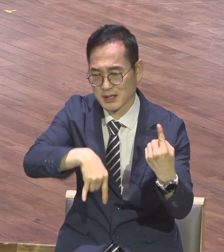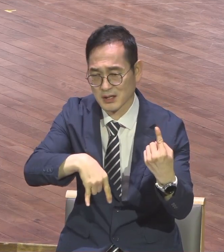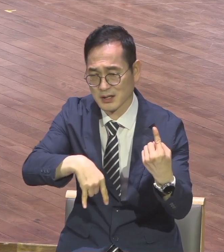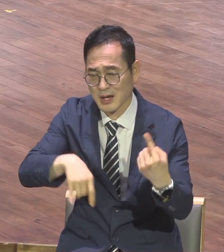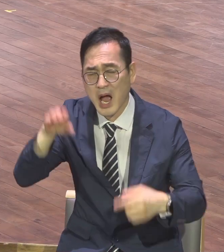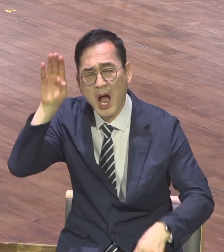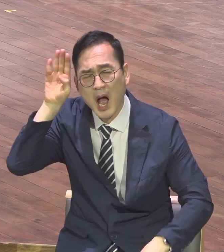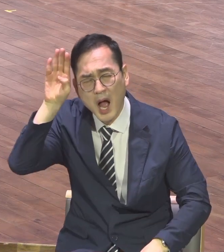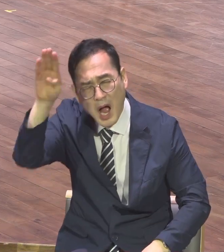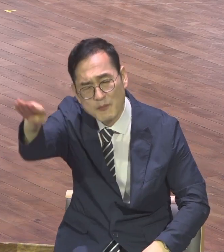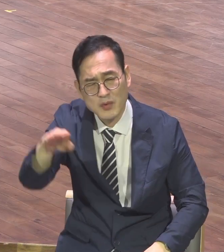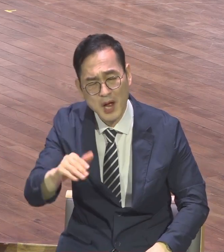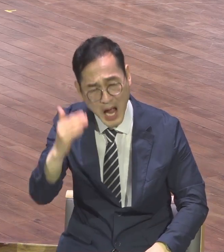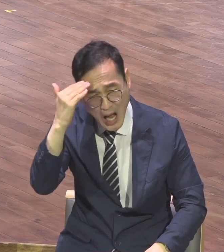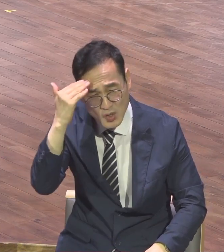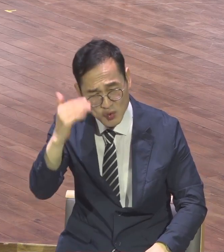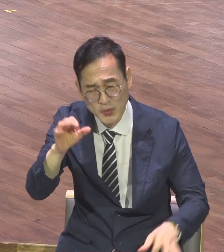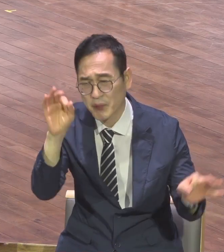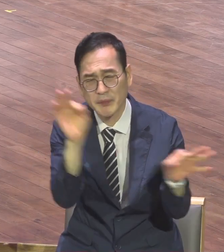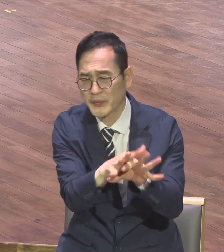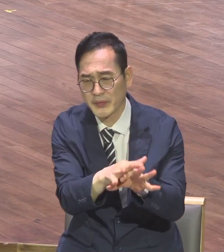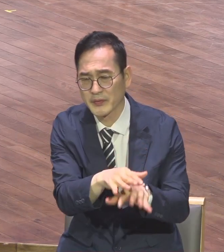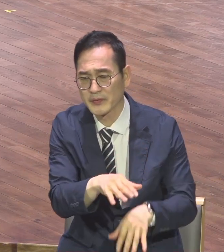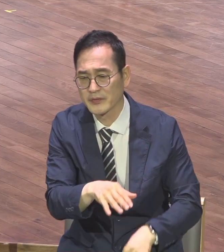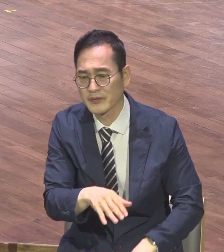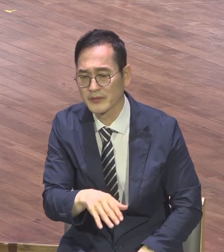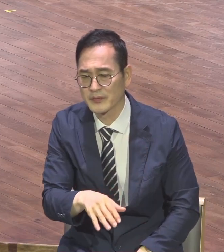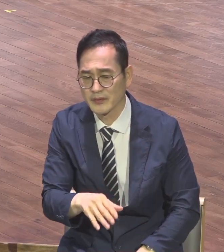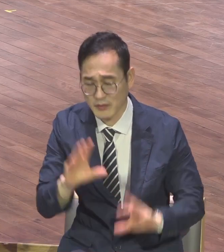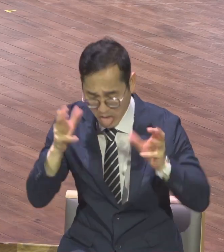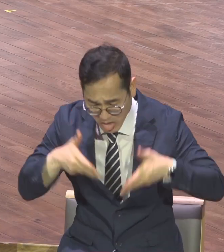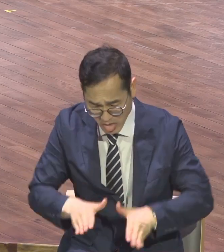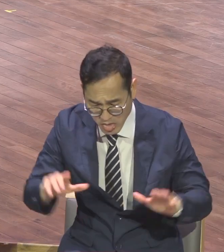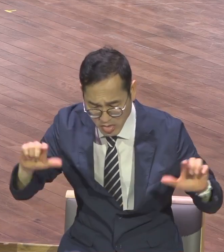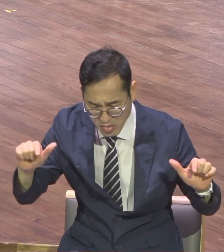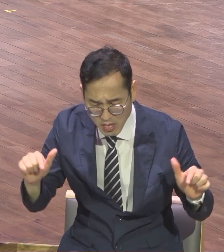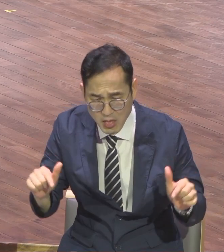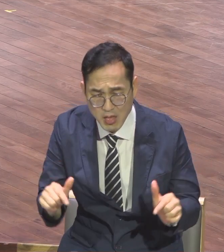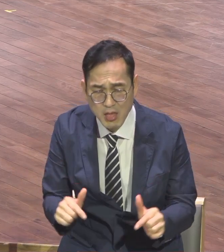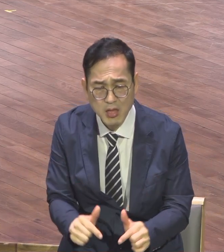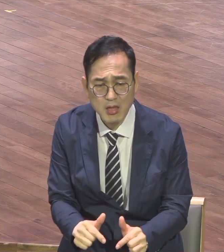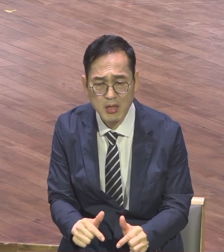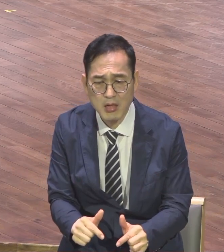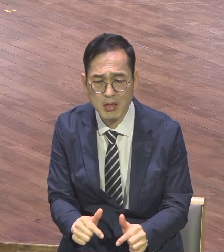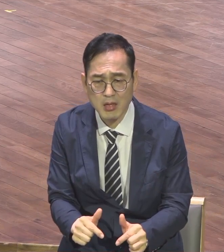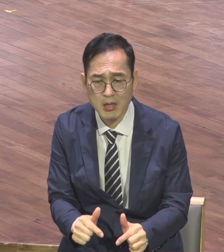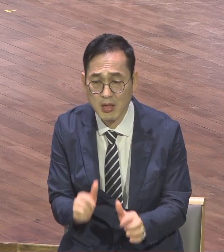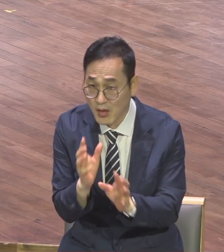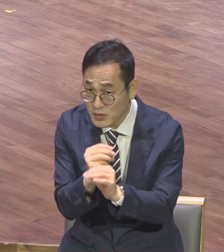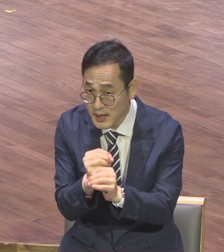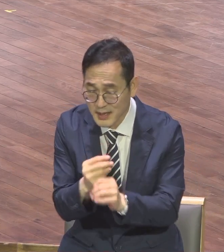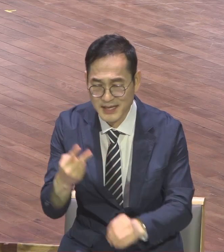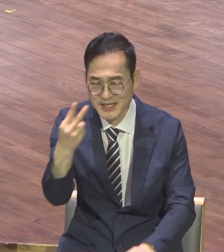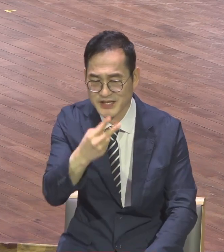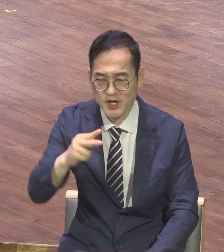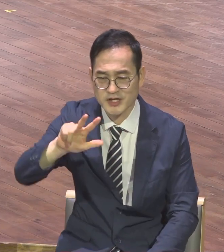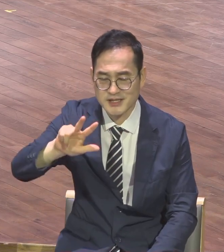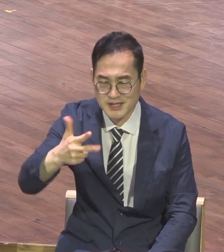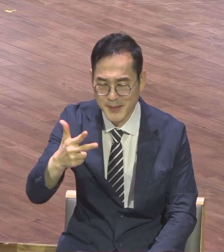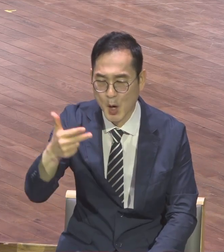거, 한국 나라 자체가 출산을 안 해가지고 언제 없어지느냐?